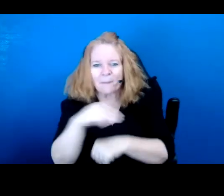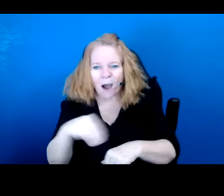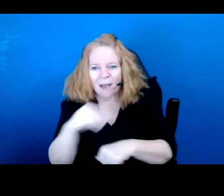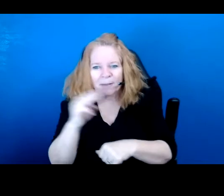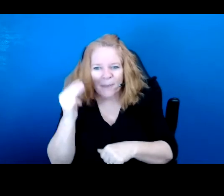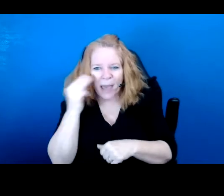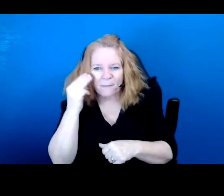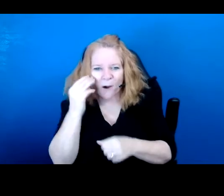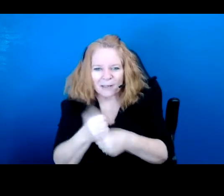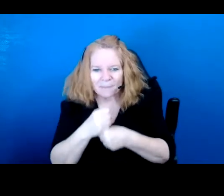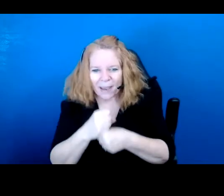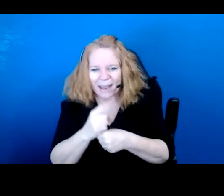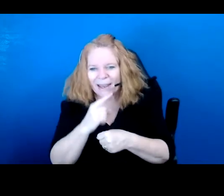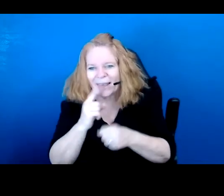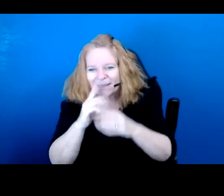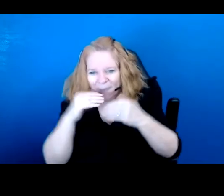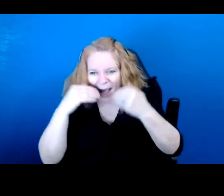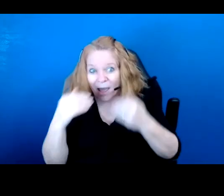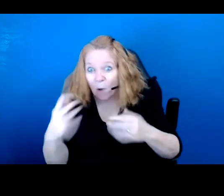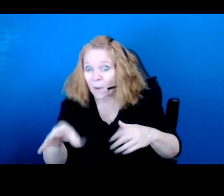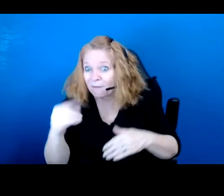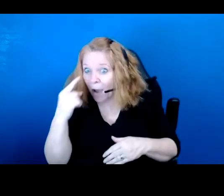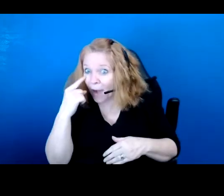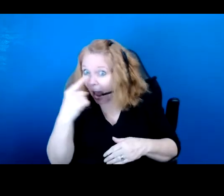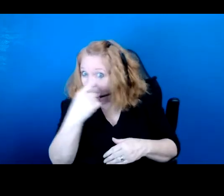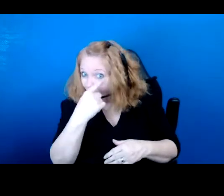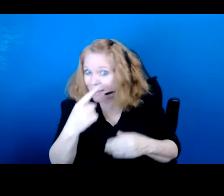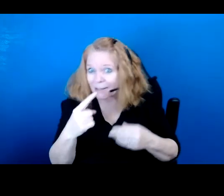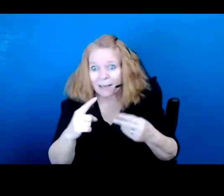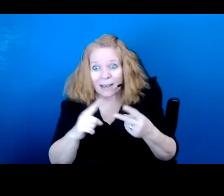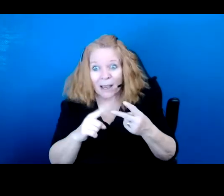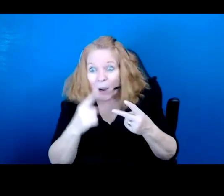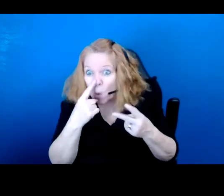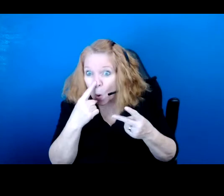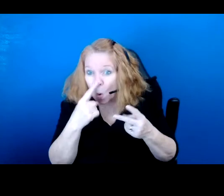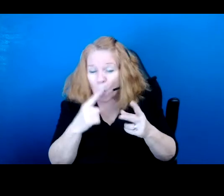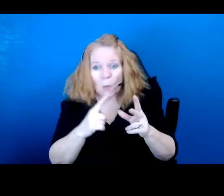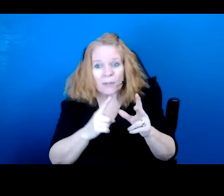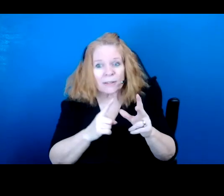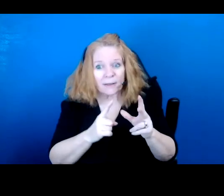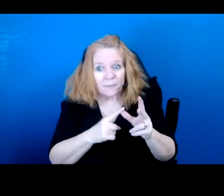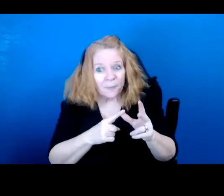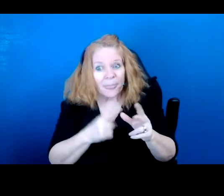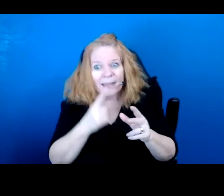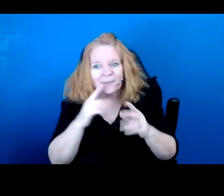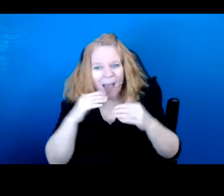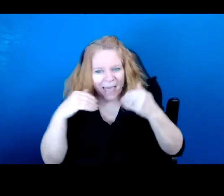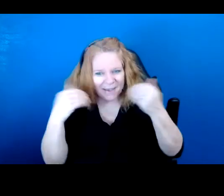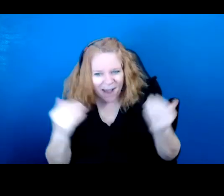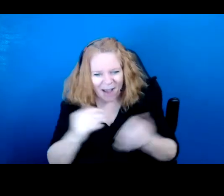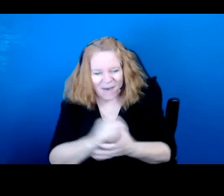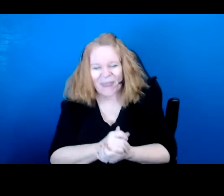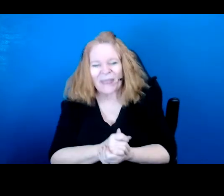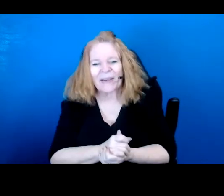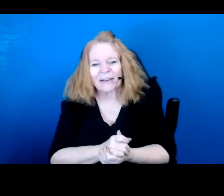la boca con una sonrisa hecha de mazapán si tenemos los ojos dos ojos una